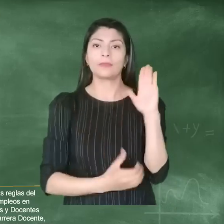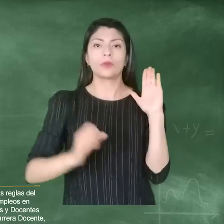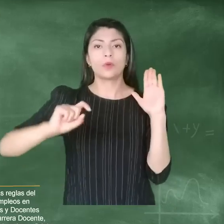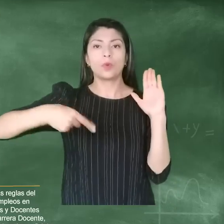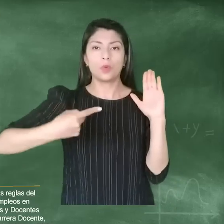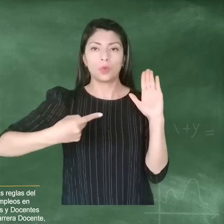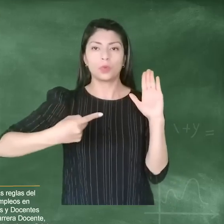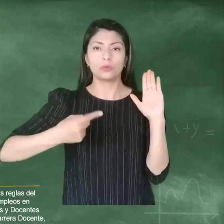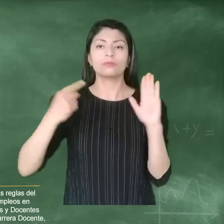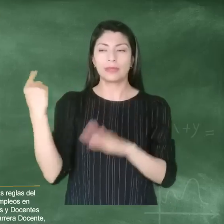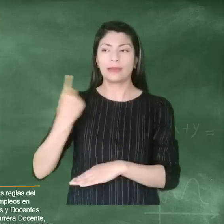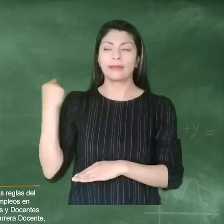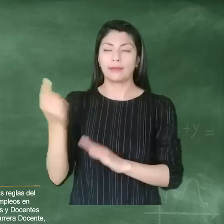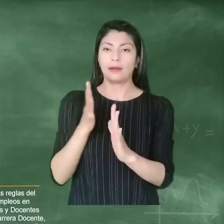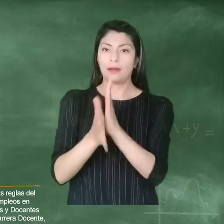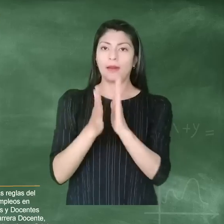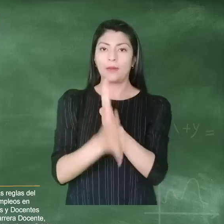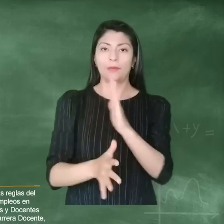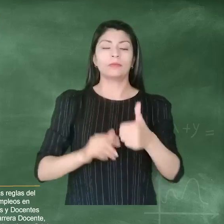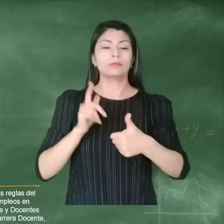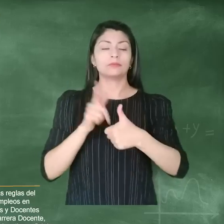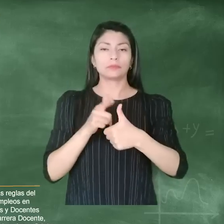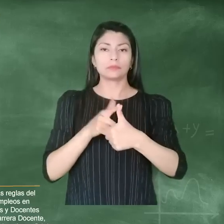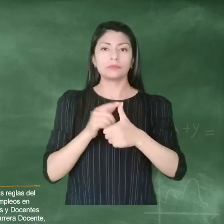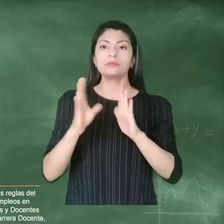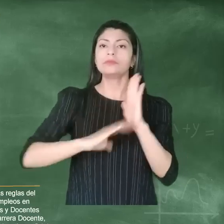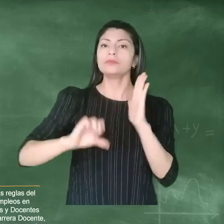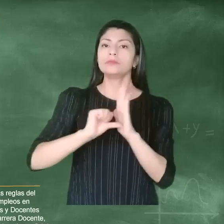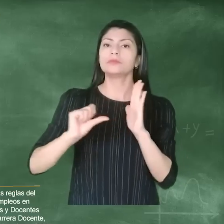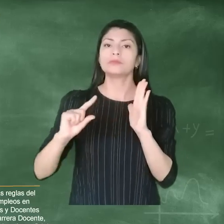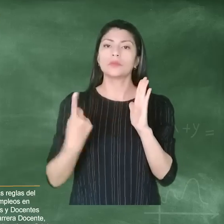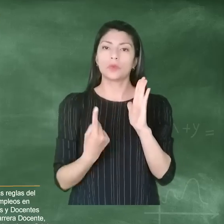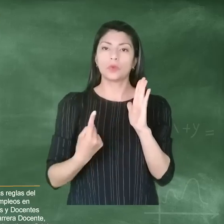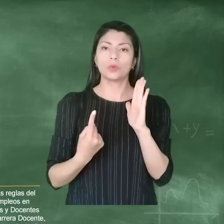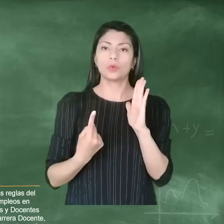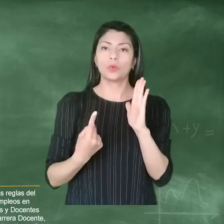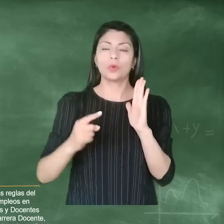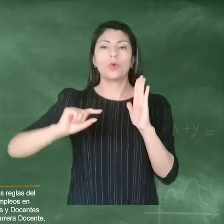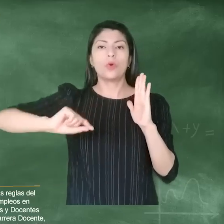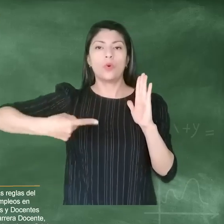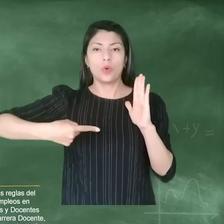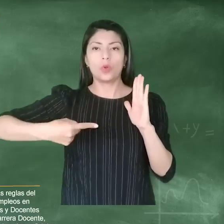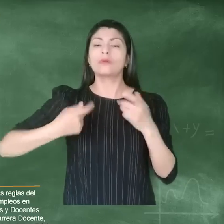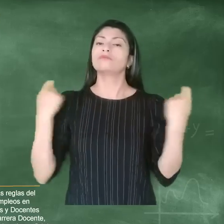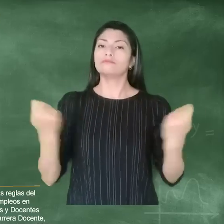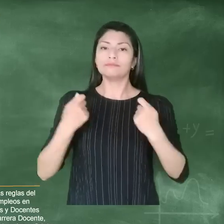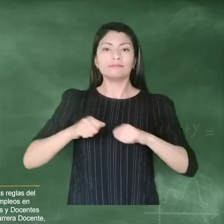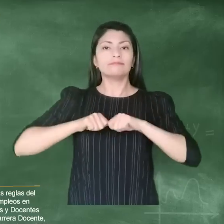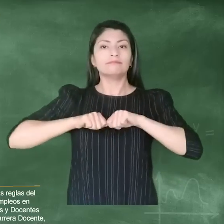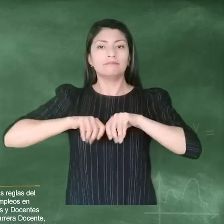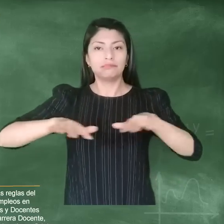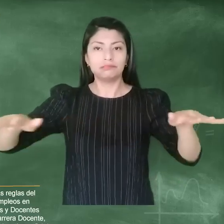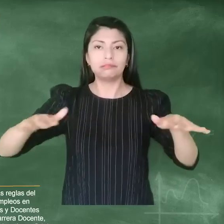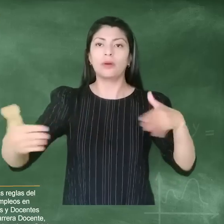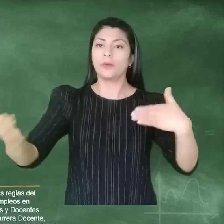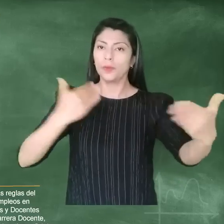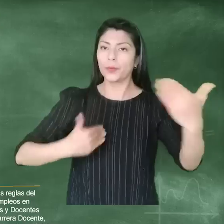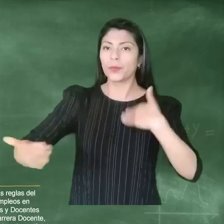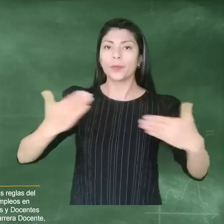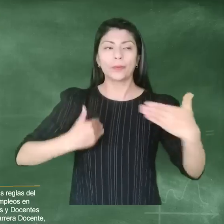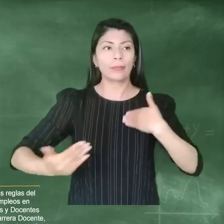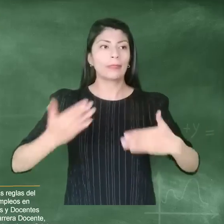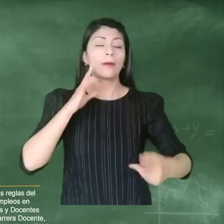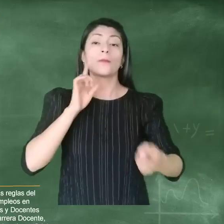1. Disposiciones generales. Artículo 1. Convocatoria. Convocar el proceso